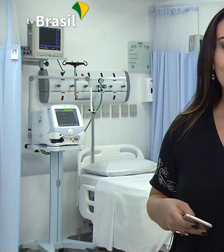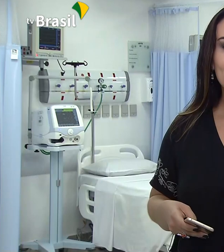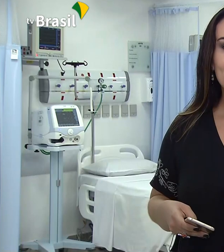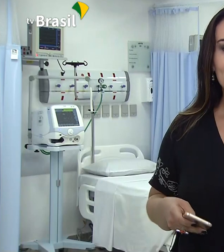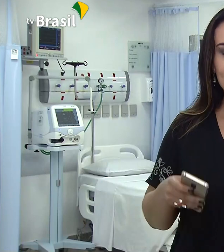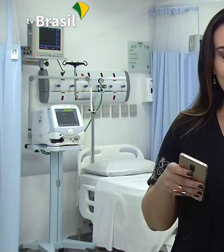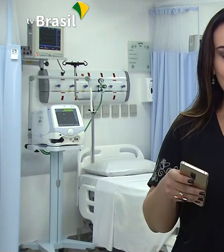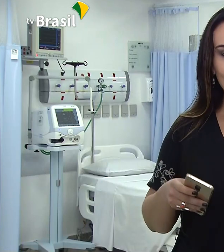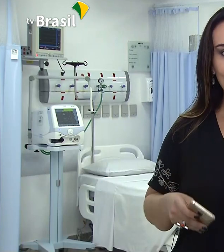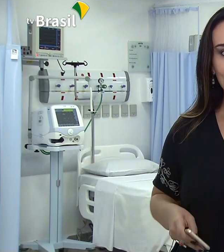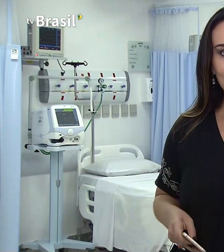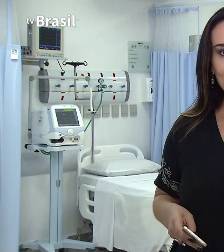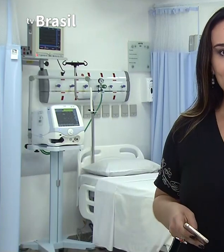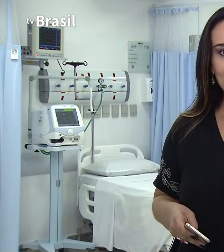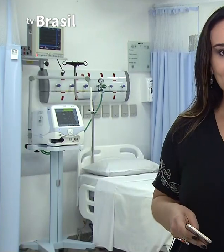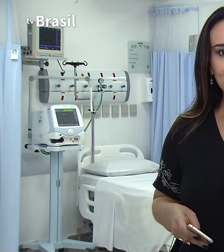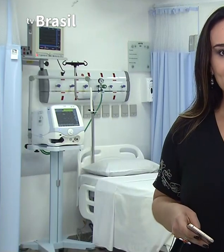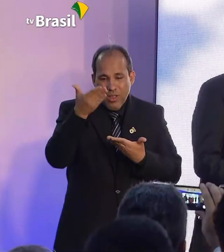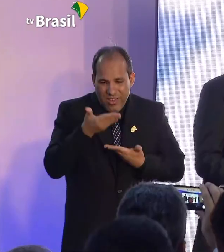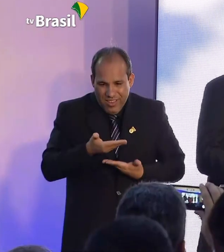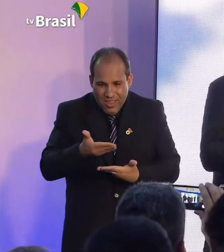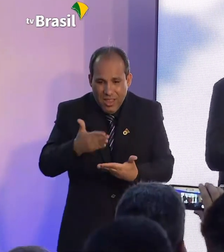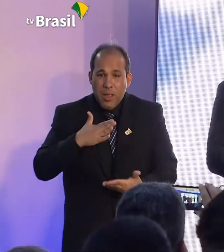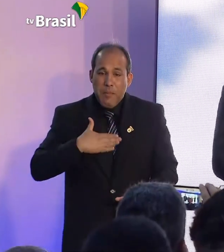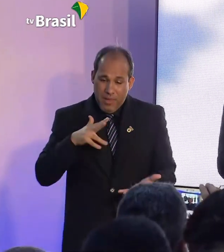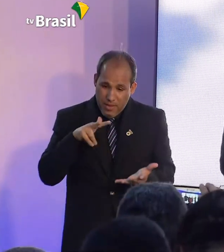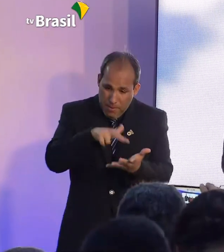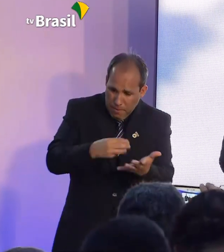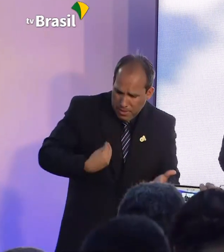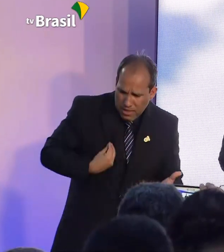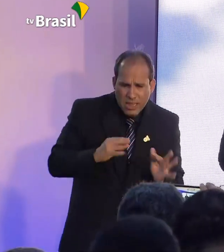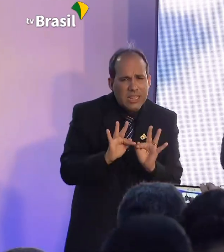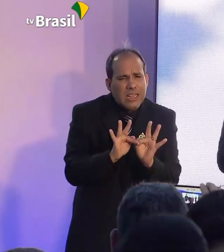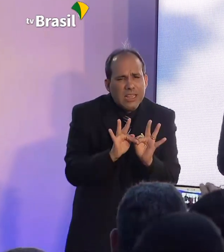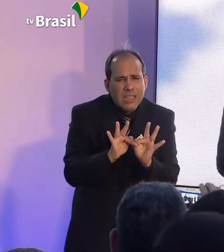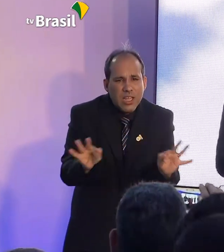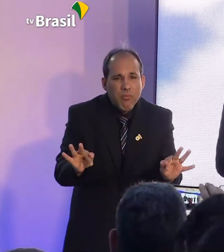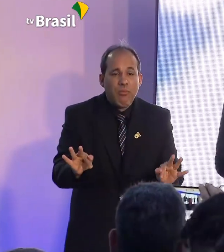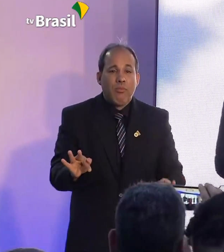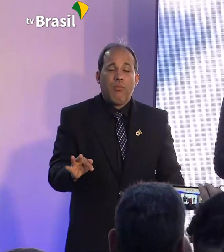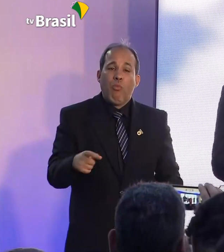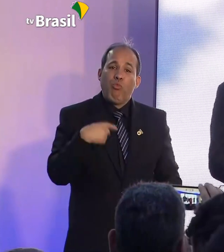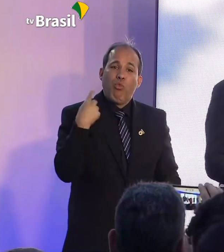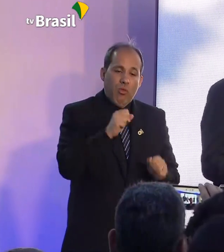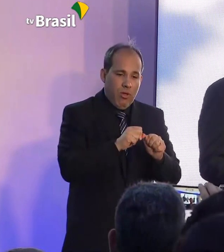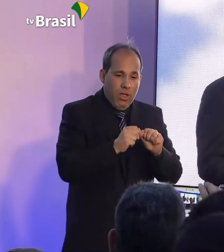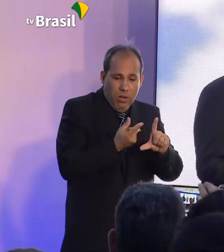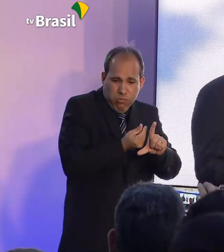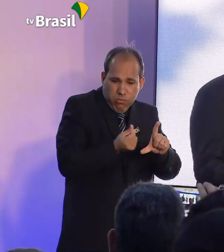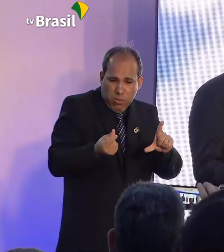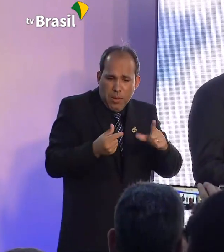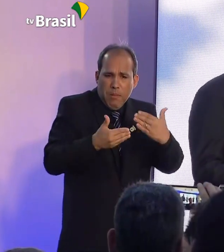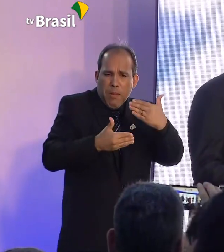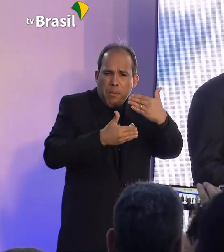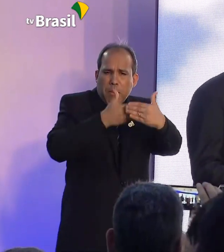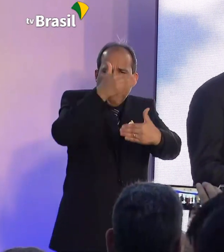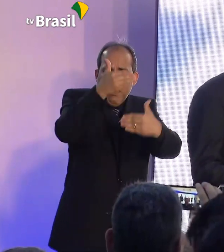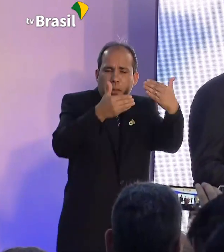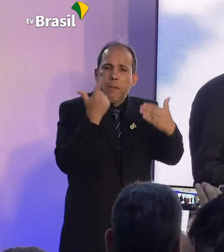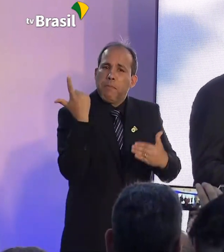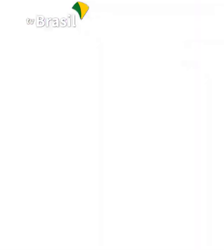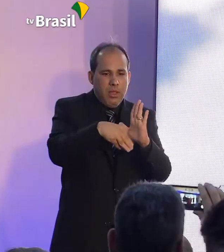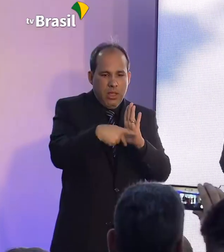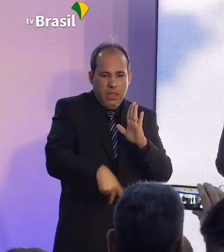emendas parlamentares. Acompanhe. Nós, ao fazer a economia bem andar, liberamos todas as